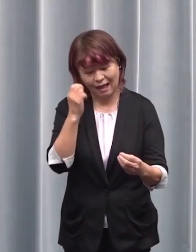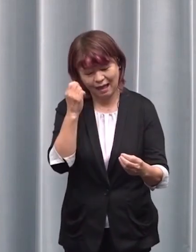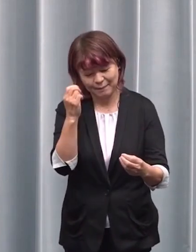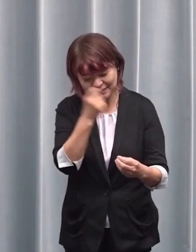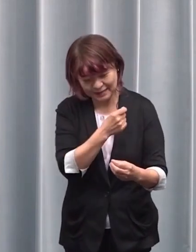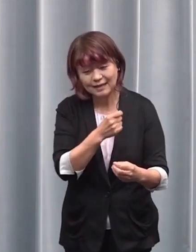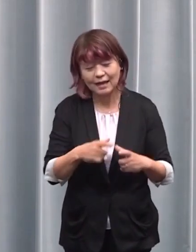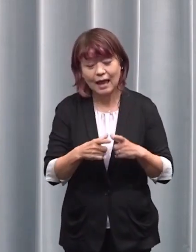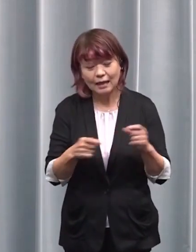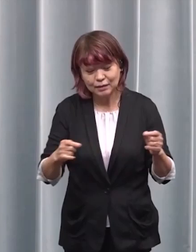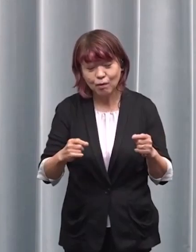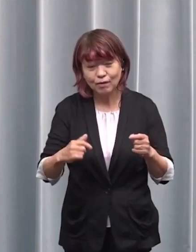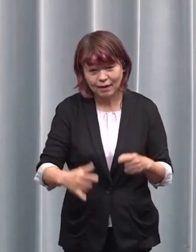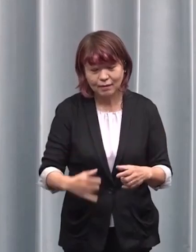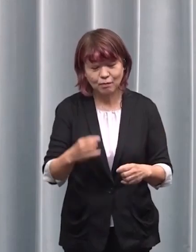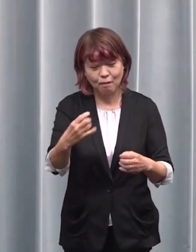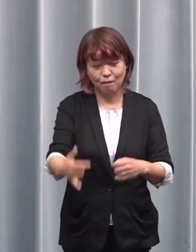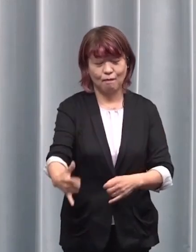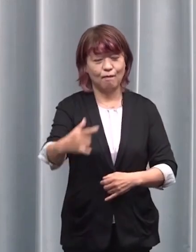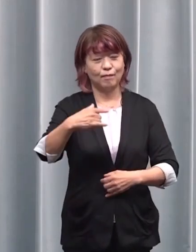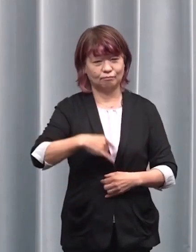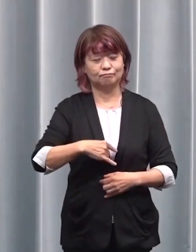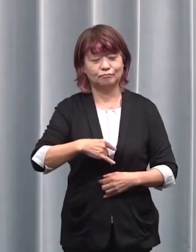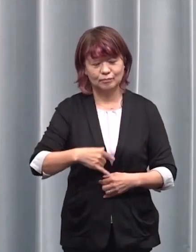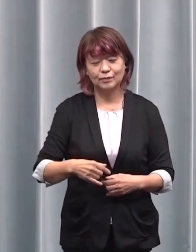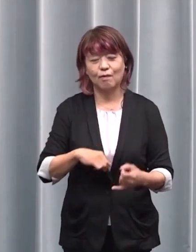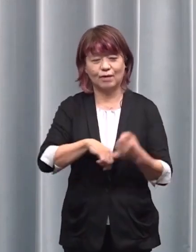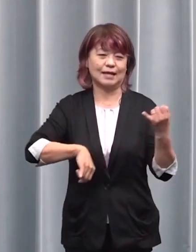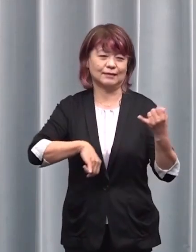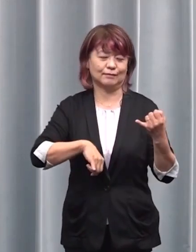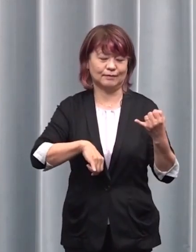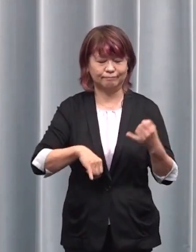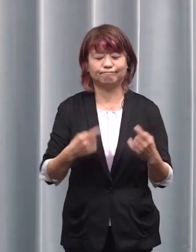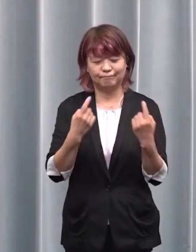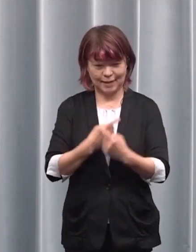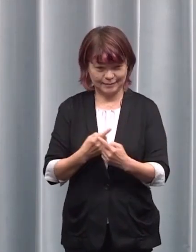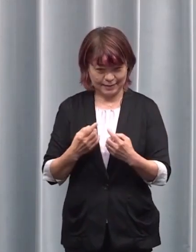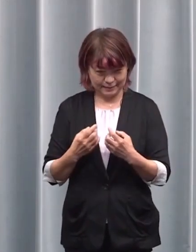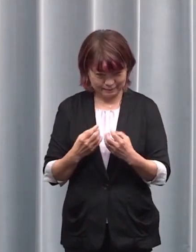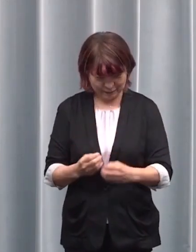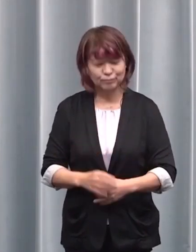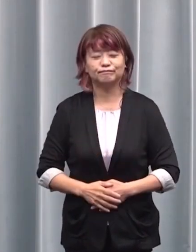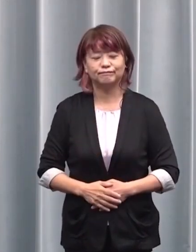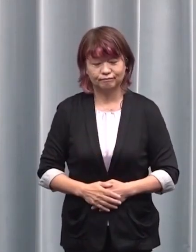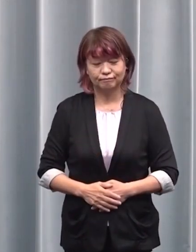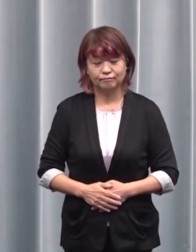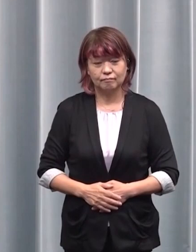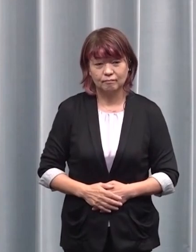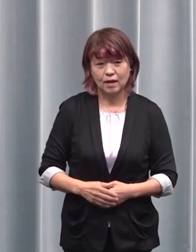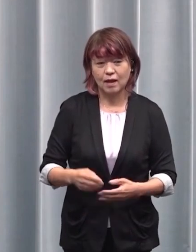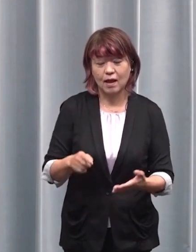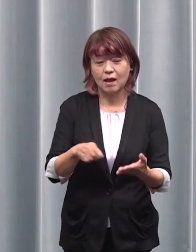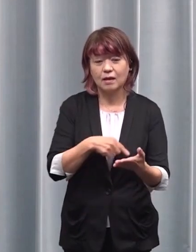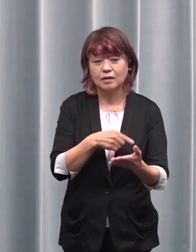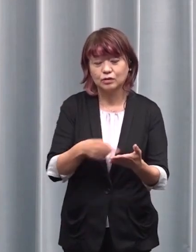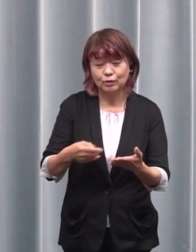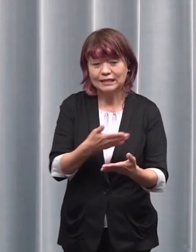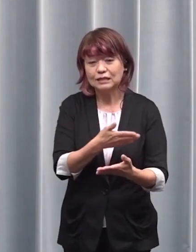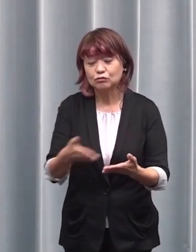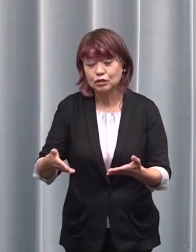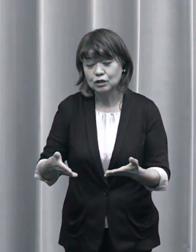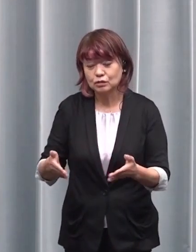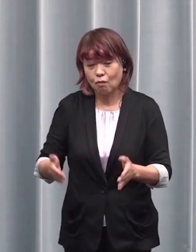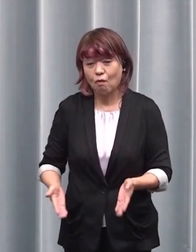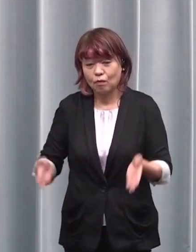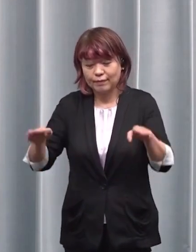ため訂正させていただきます。福島第一原発の処理水のタンクにはトリチウ